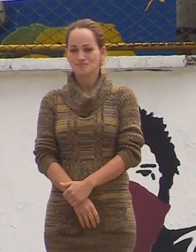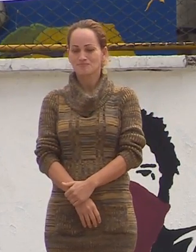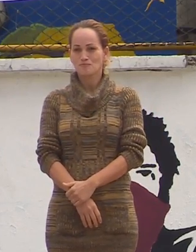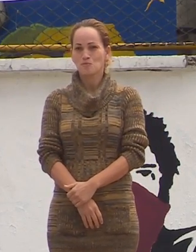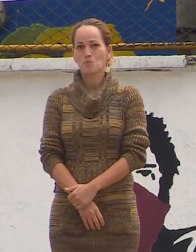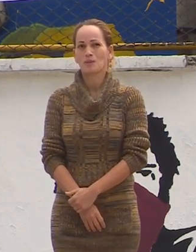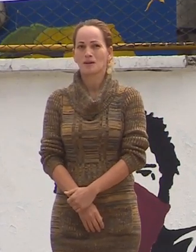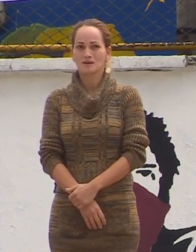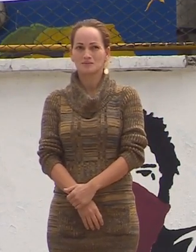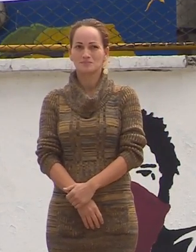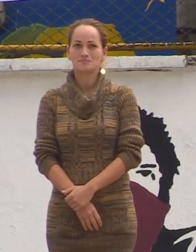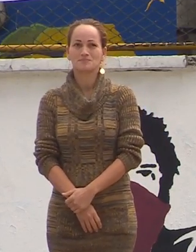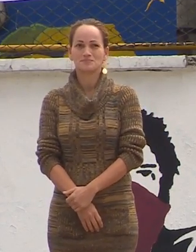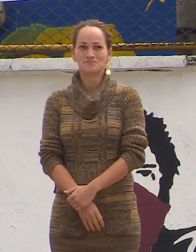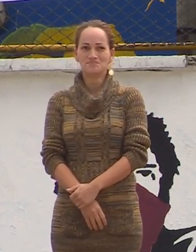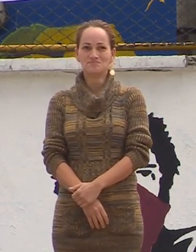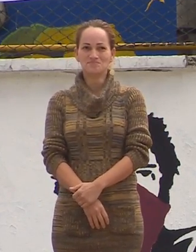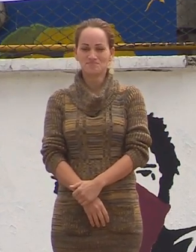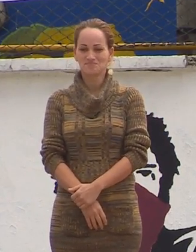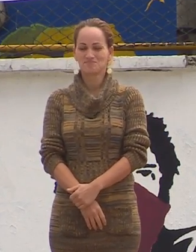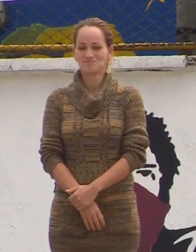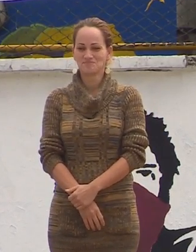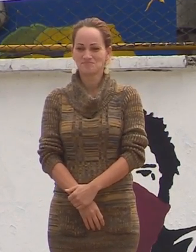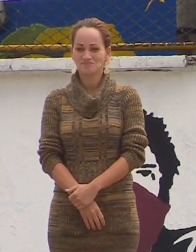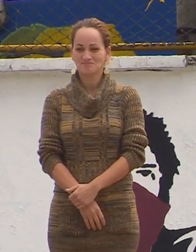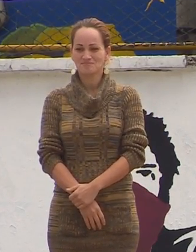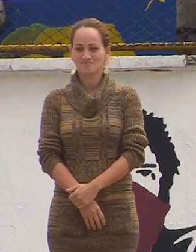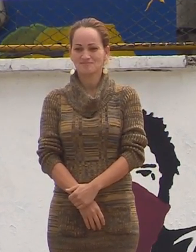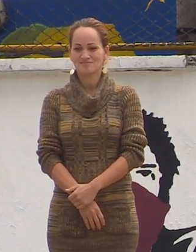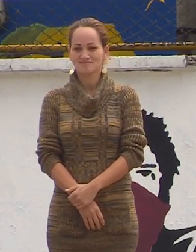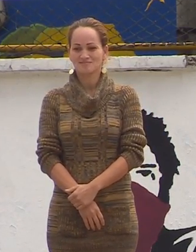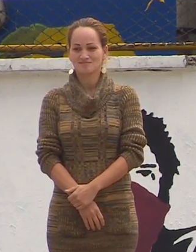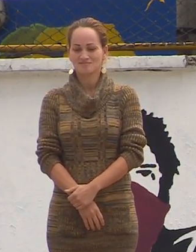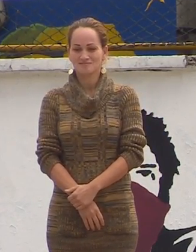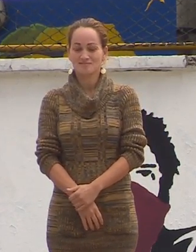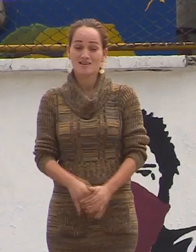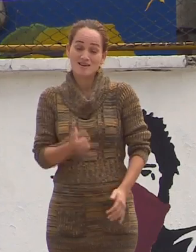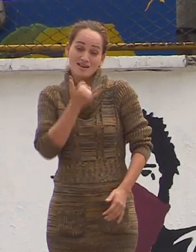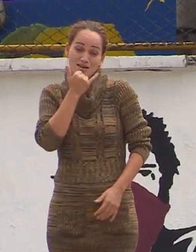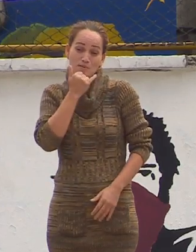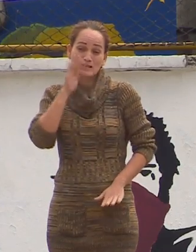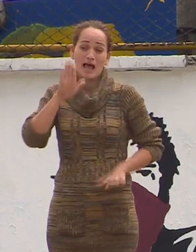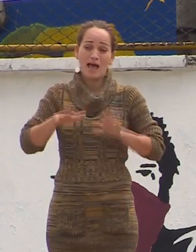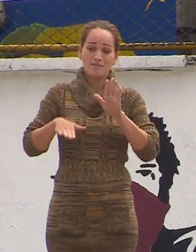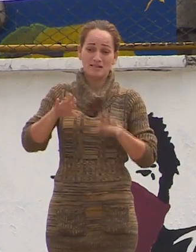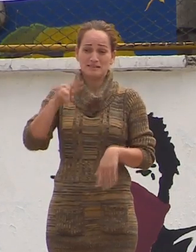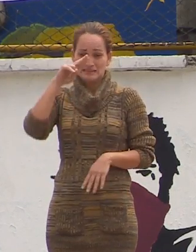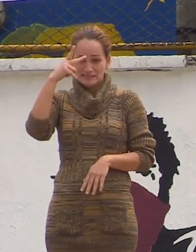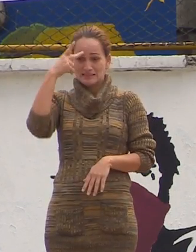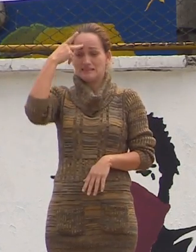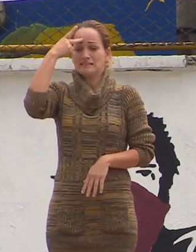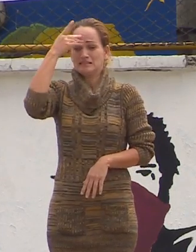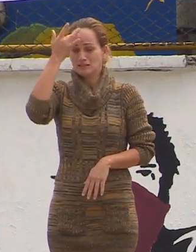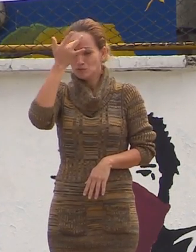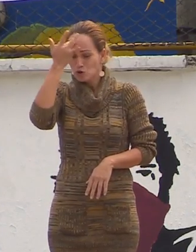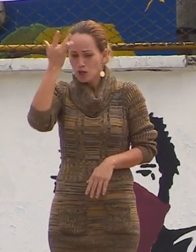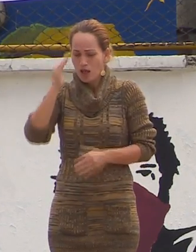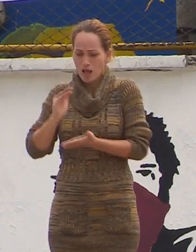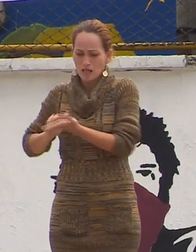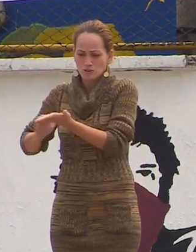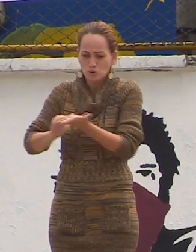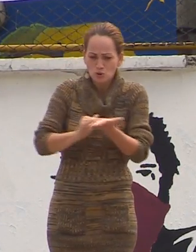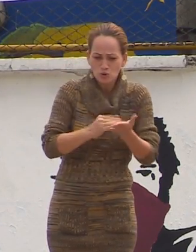Tal vez en ello radique el primordial error y la mayor desviación frente al tratamiento del